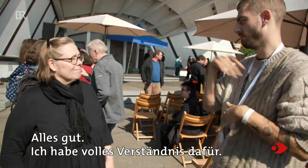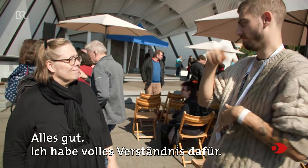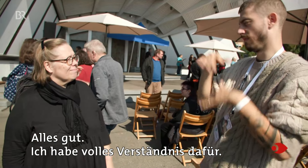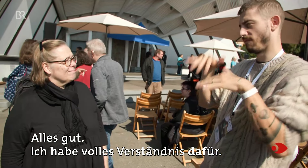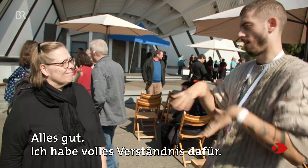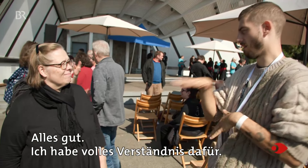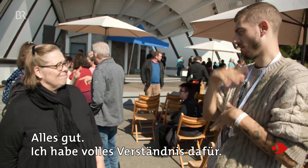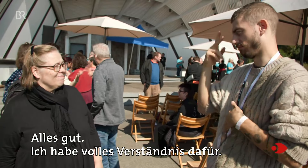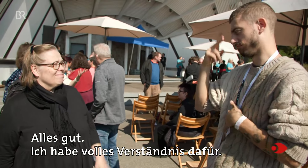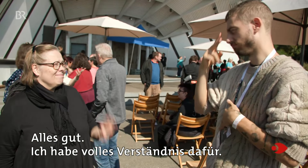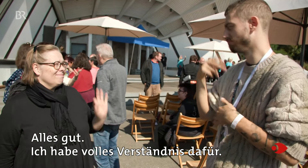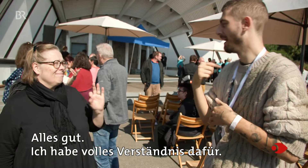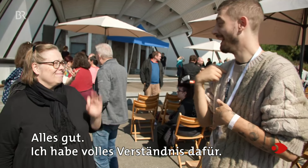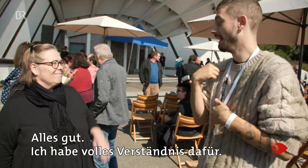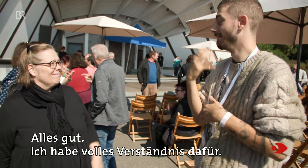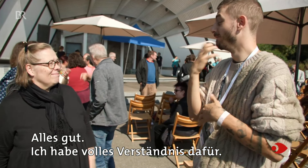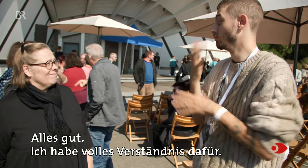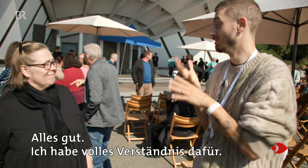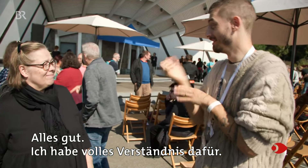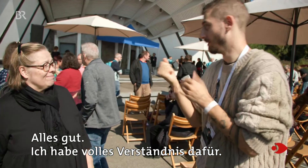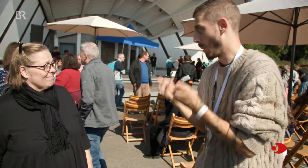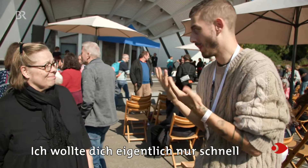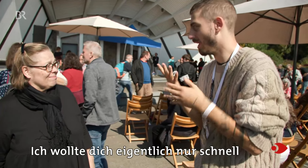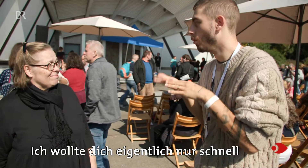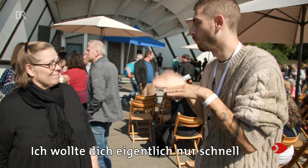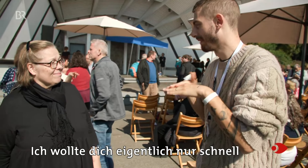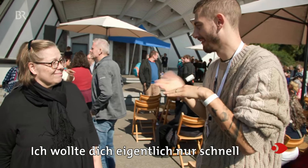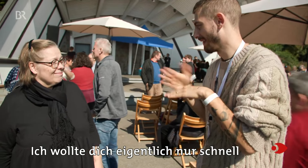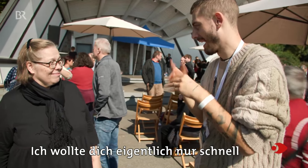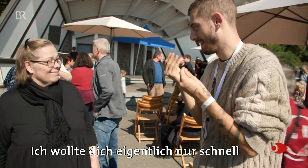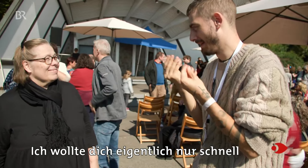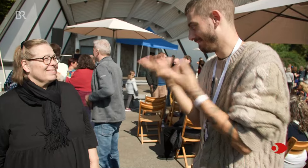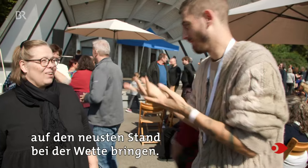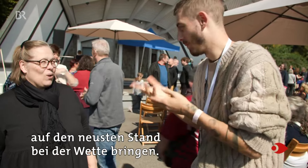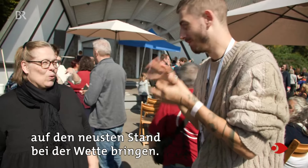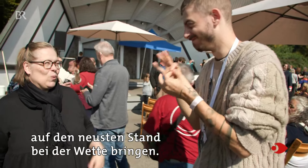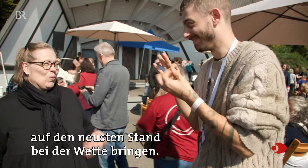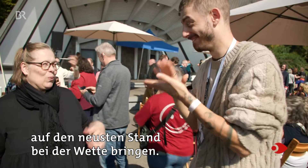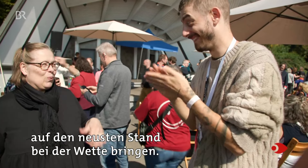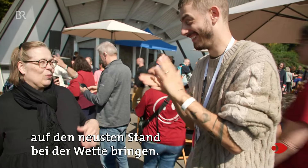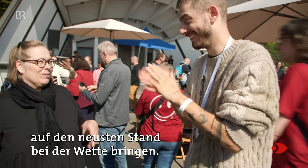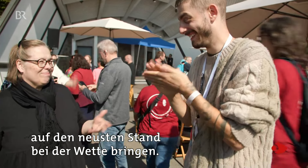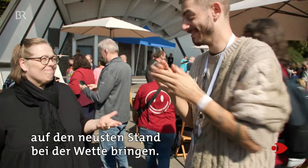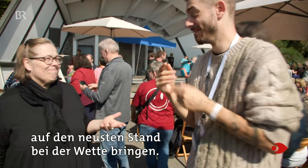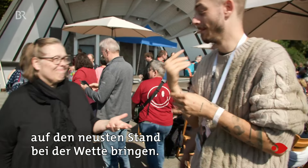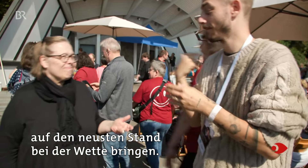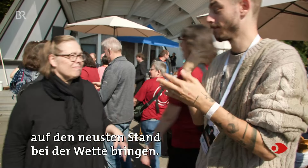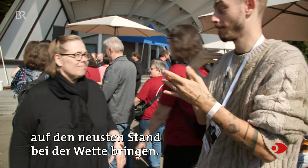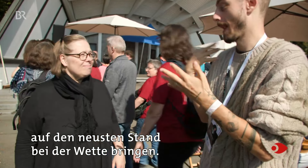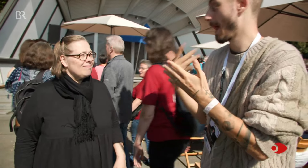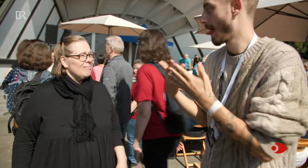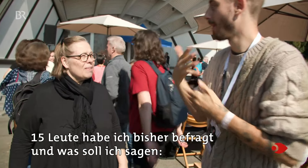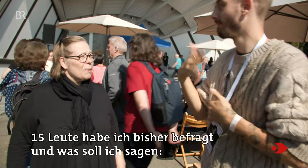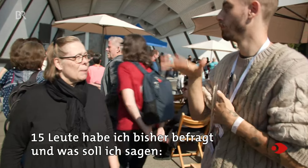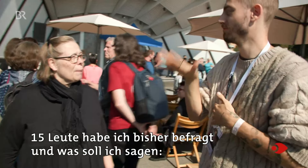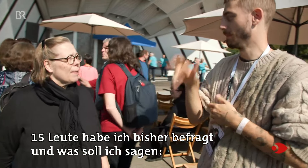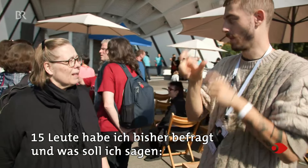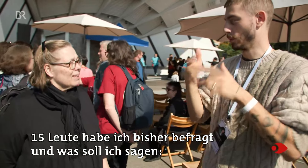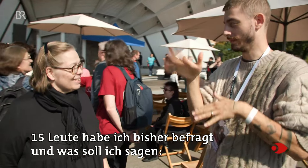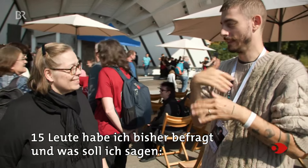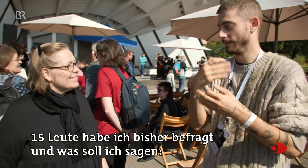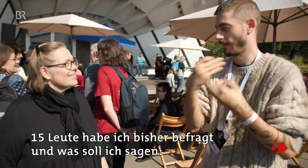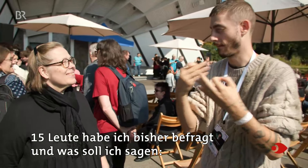Alles gut. Ich habe volles Verständnis dafür. Ich wollte dich eigentlich nur schnell auf den neuesten Stand bei der Wette bringen.